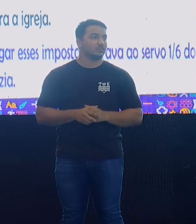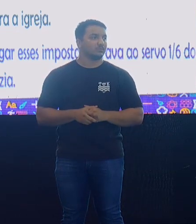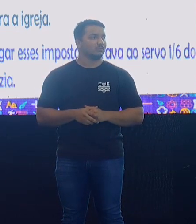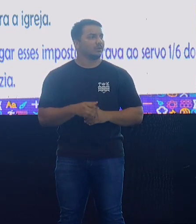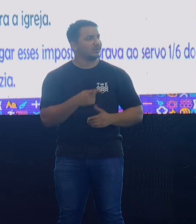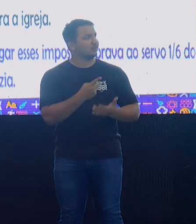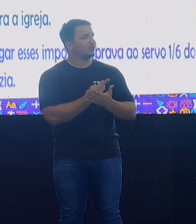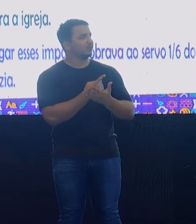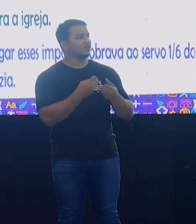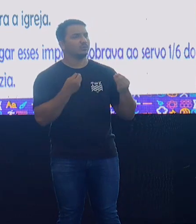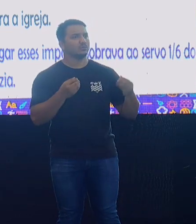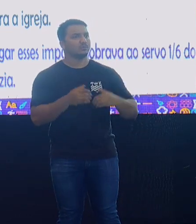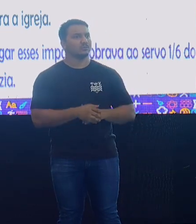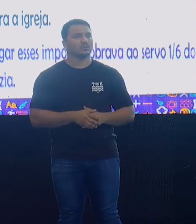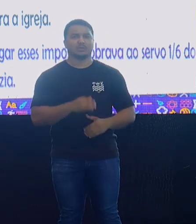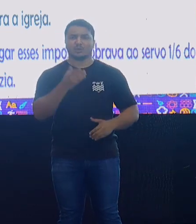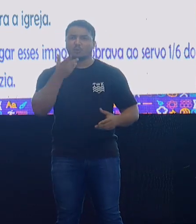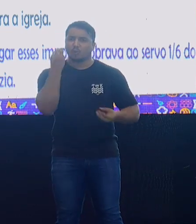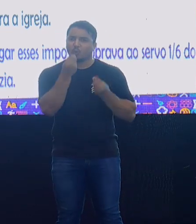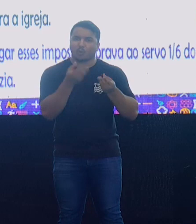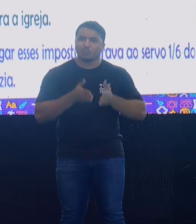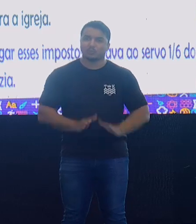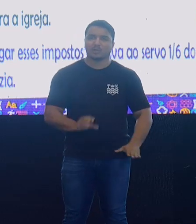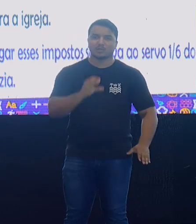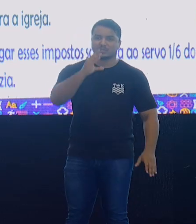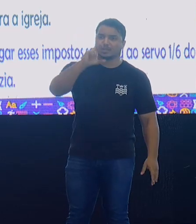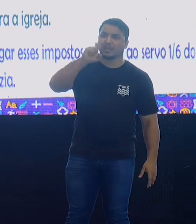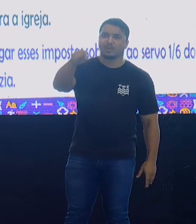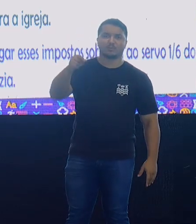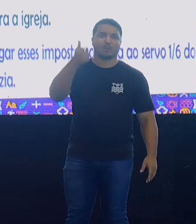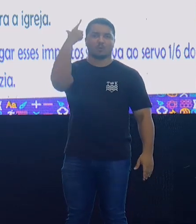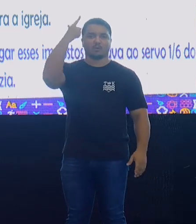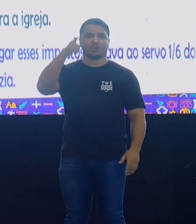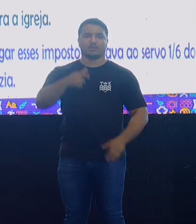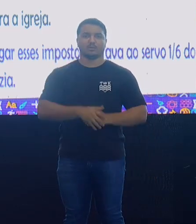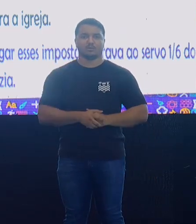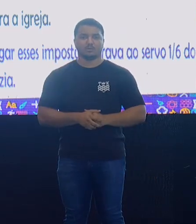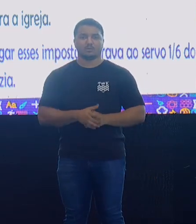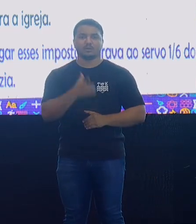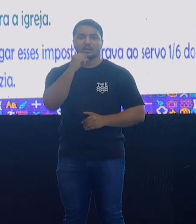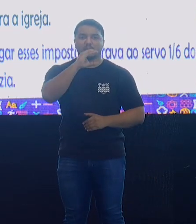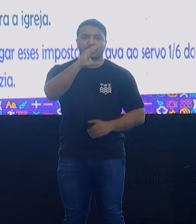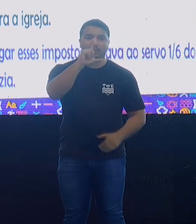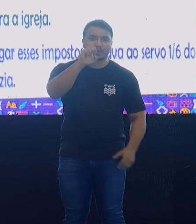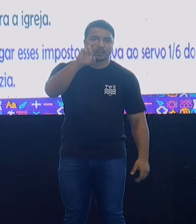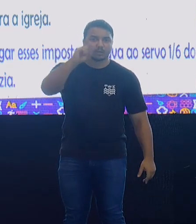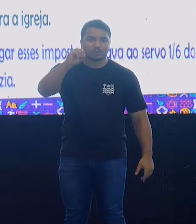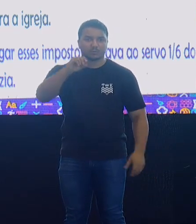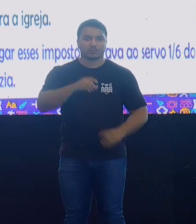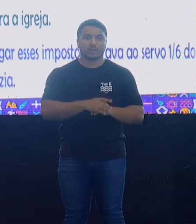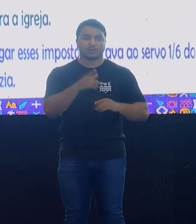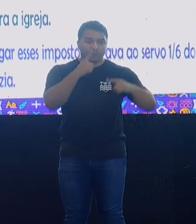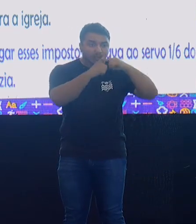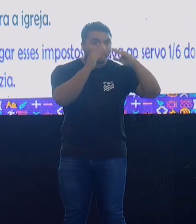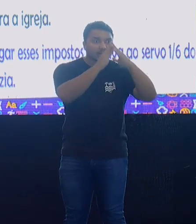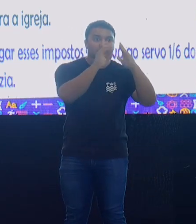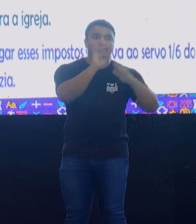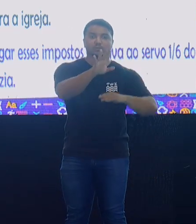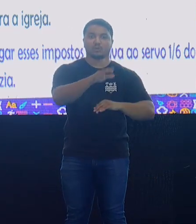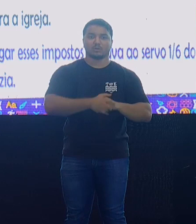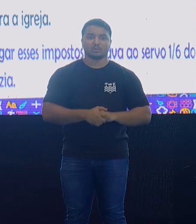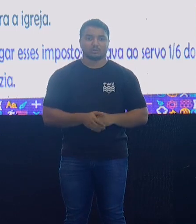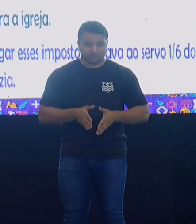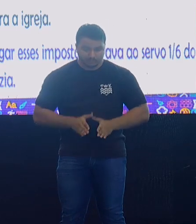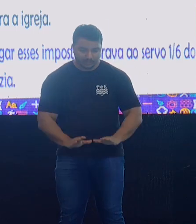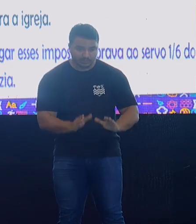quê, professor? Ninguém nasce clero, porra. Quem é o clero? É o membro da igreja. Você já